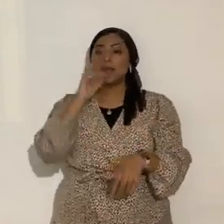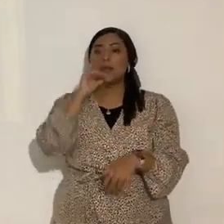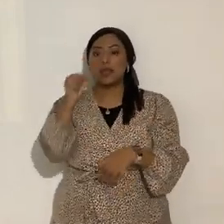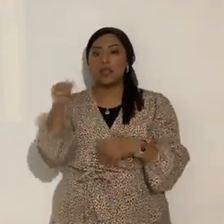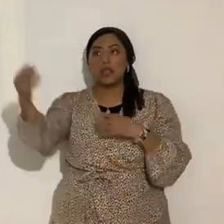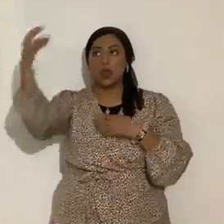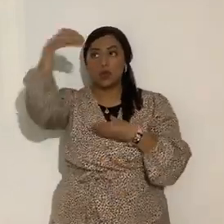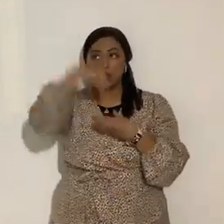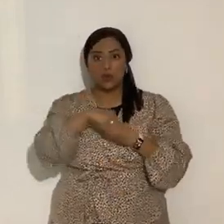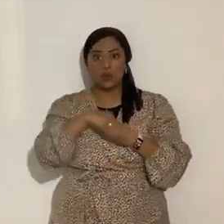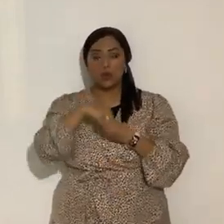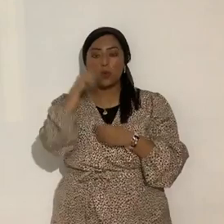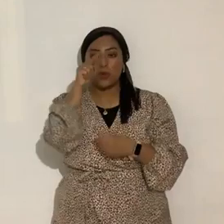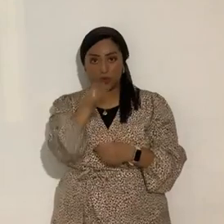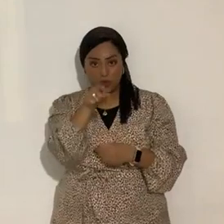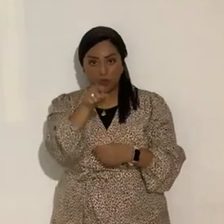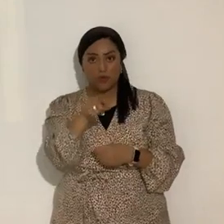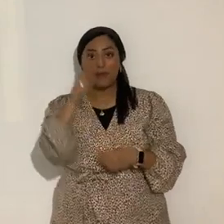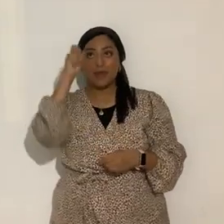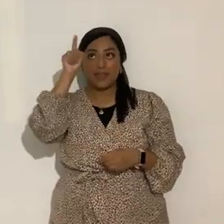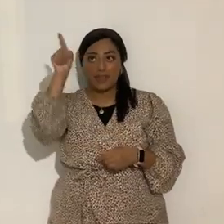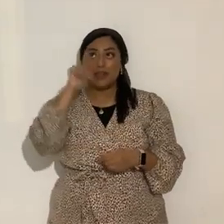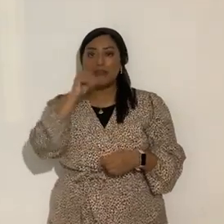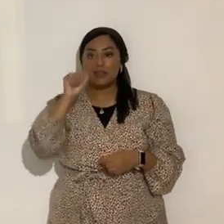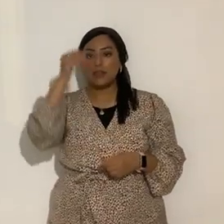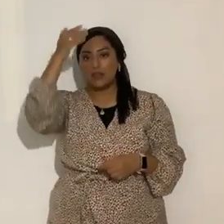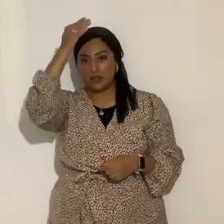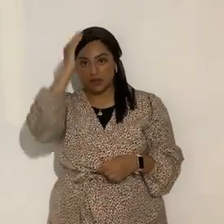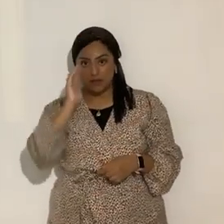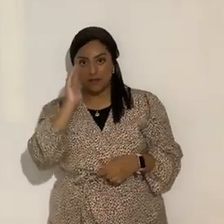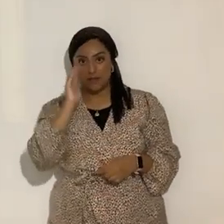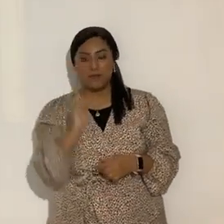en ti, porque Él es Elohim.